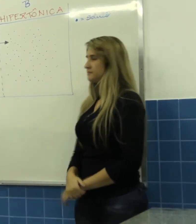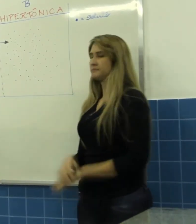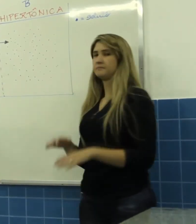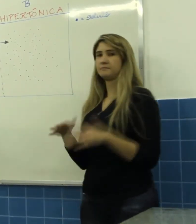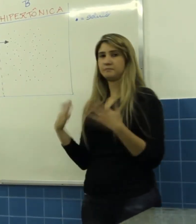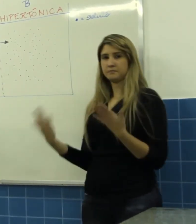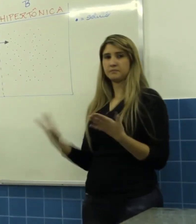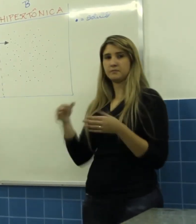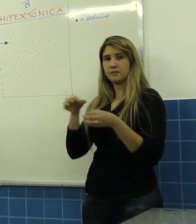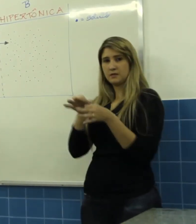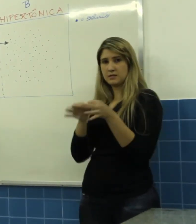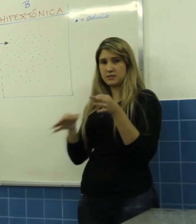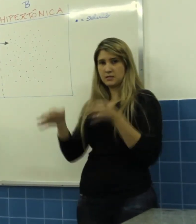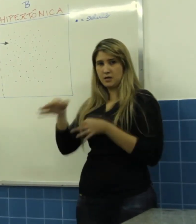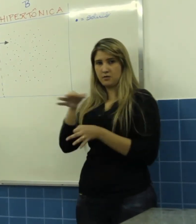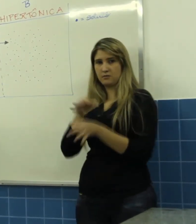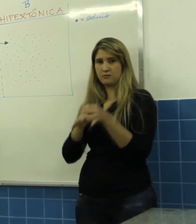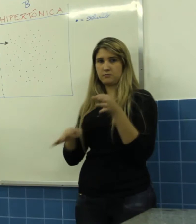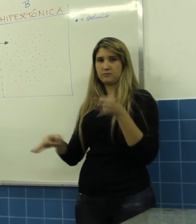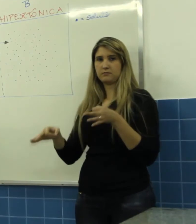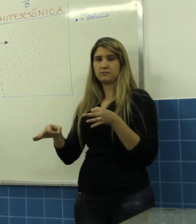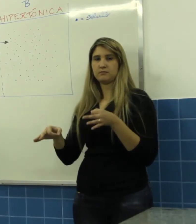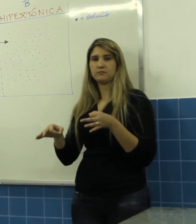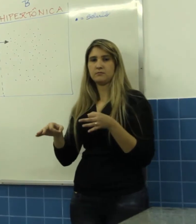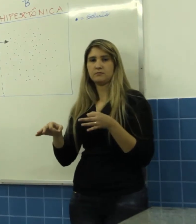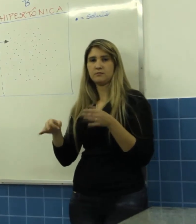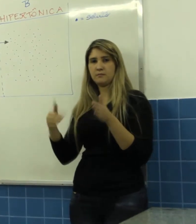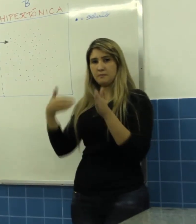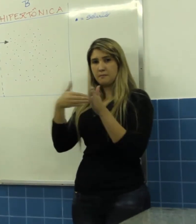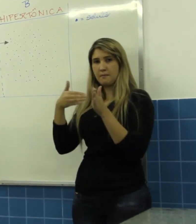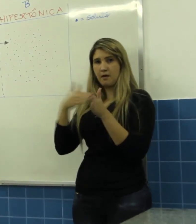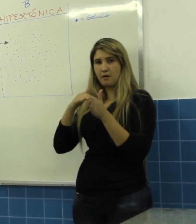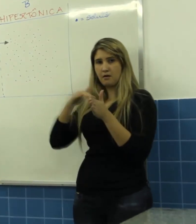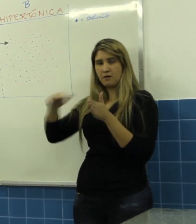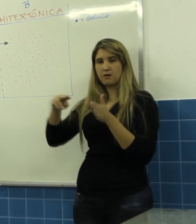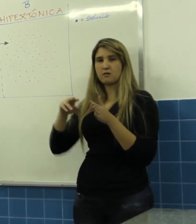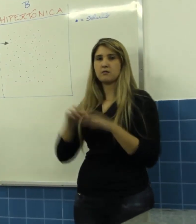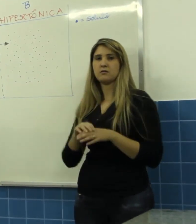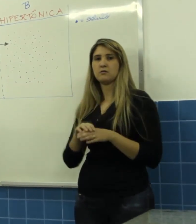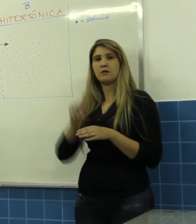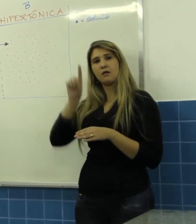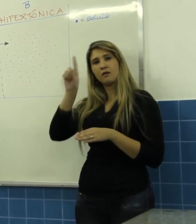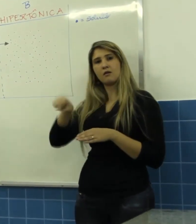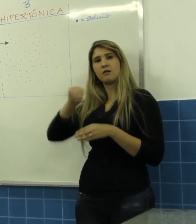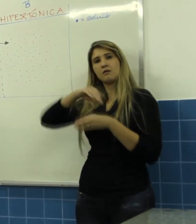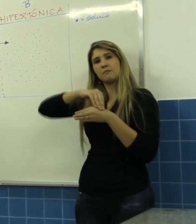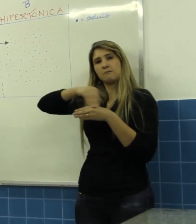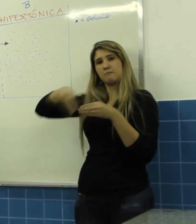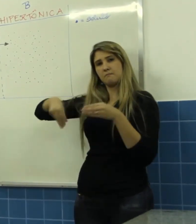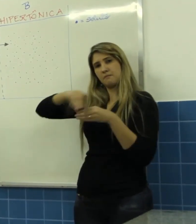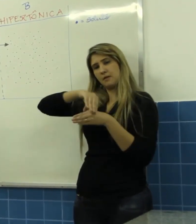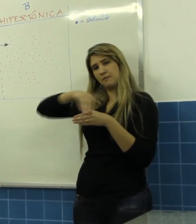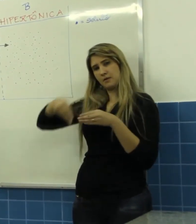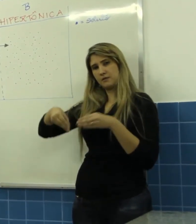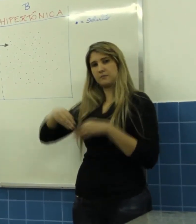No caso da célula, esta barreira é a membrana plasmática.